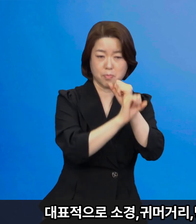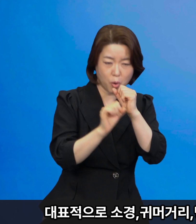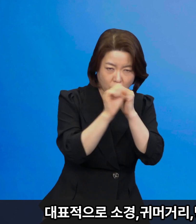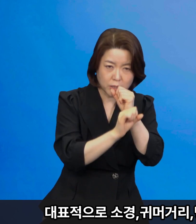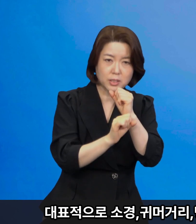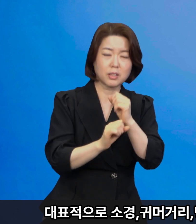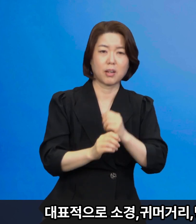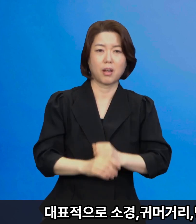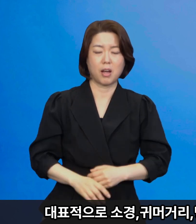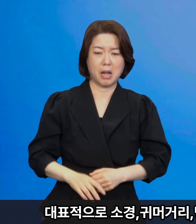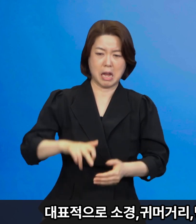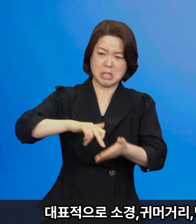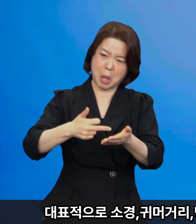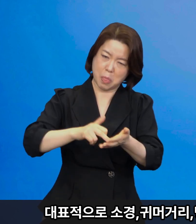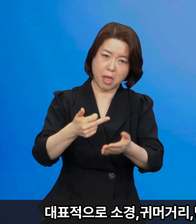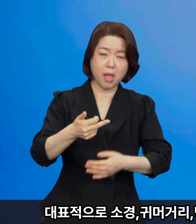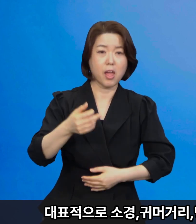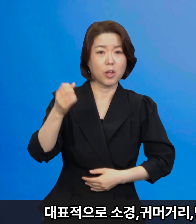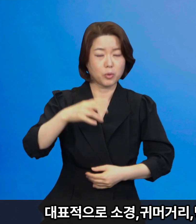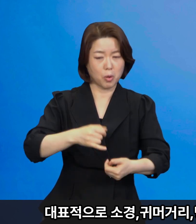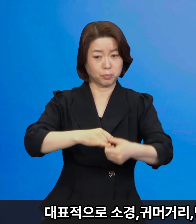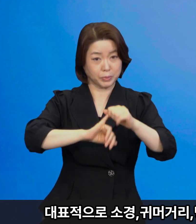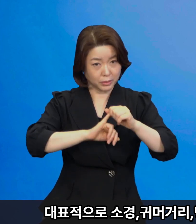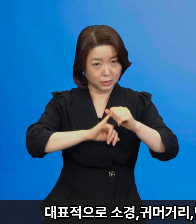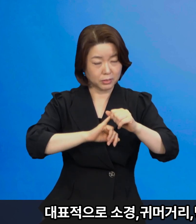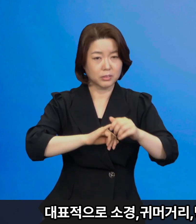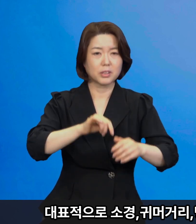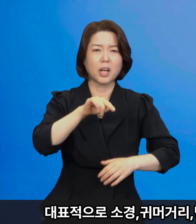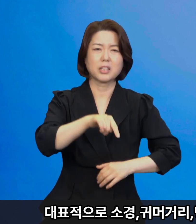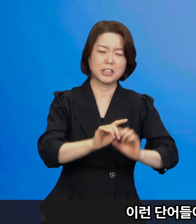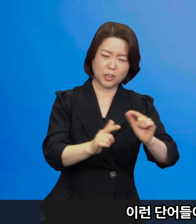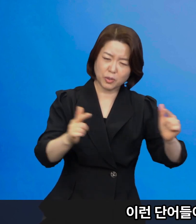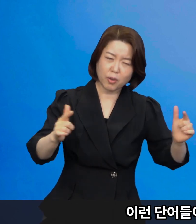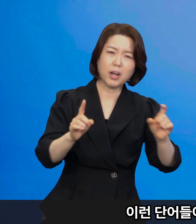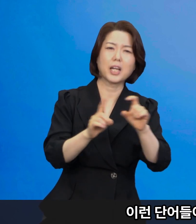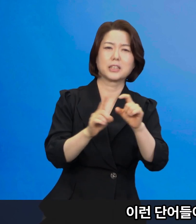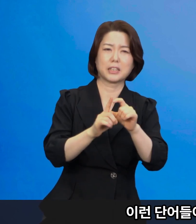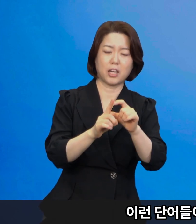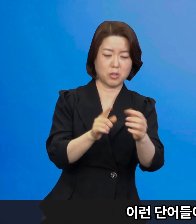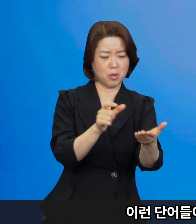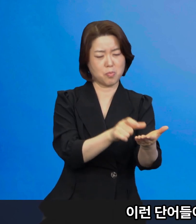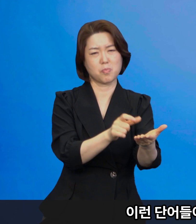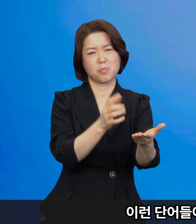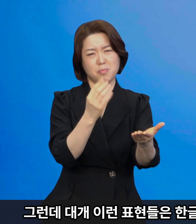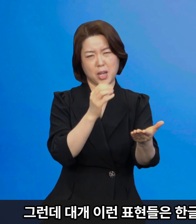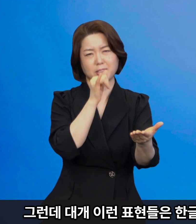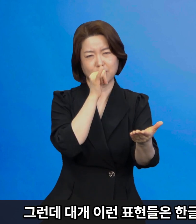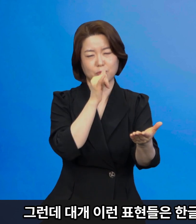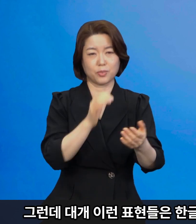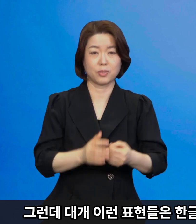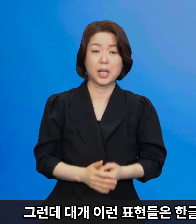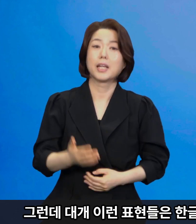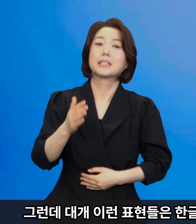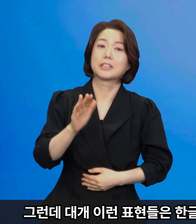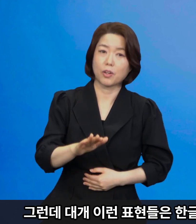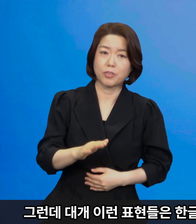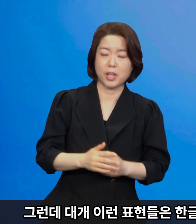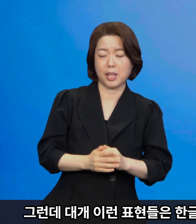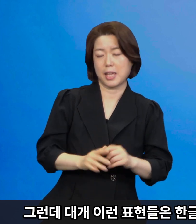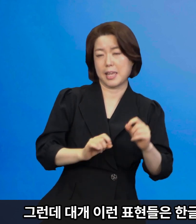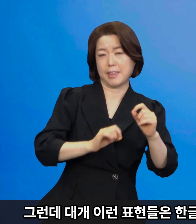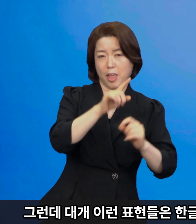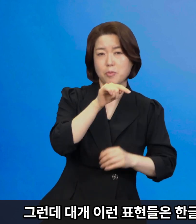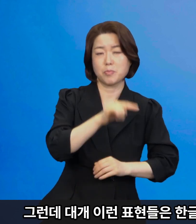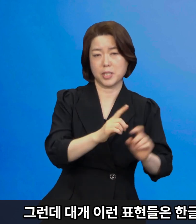벙어리, 절름발이, 심지어 불구 등등 이런 단어들이 참 많이 있습니다. 그런데 대개 이런